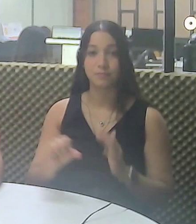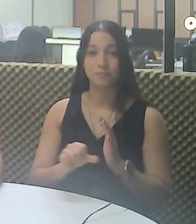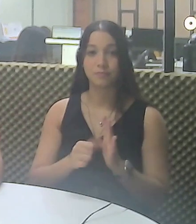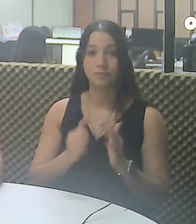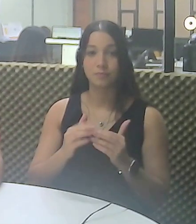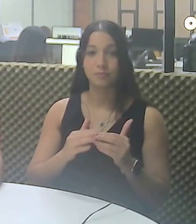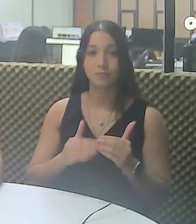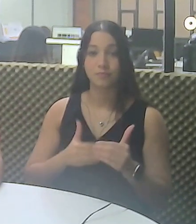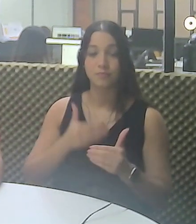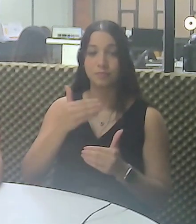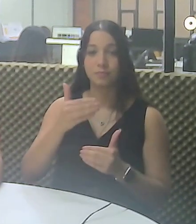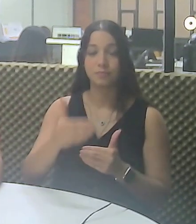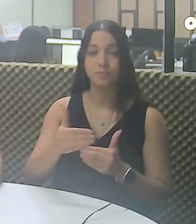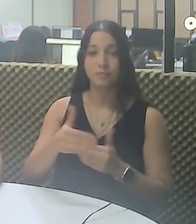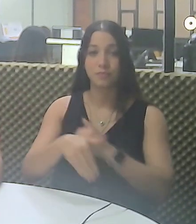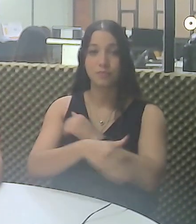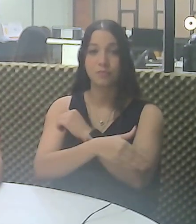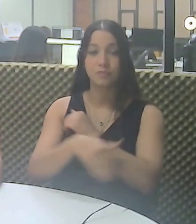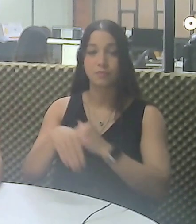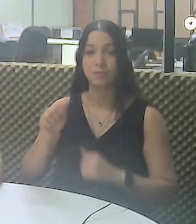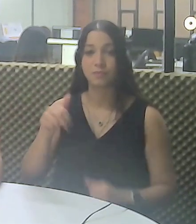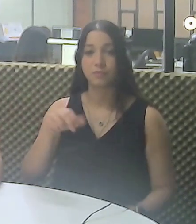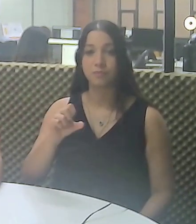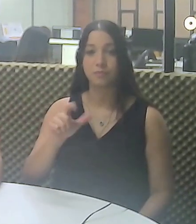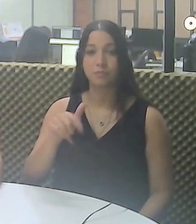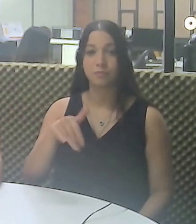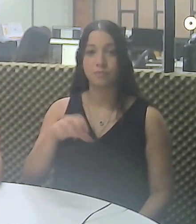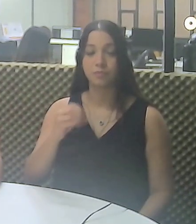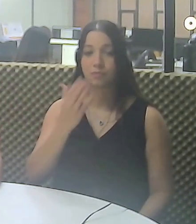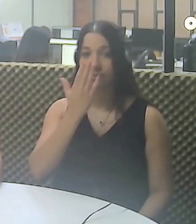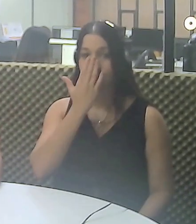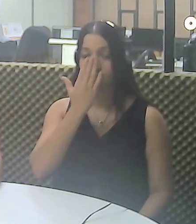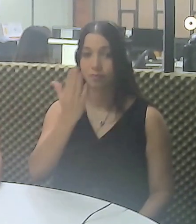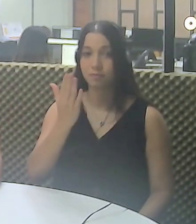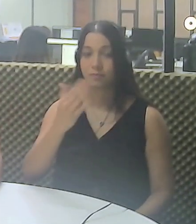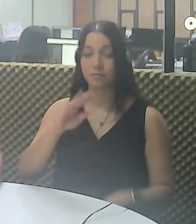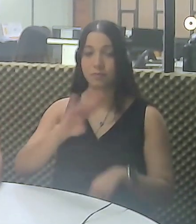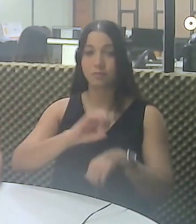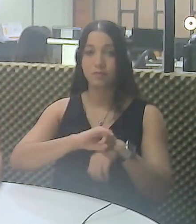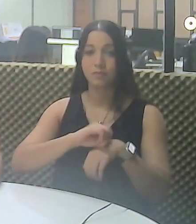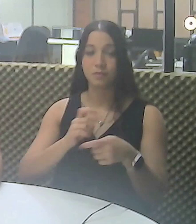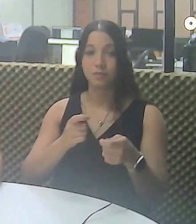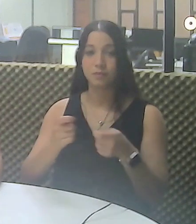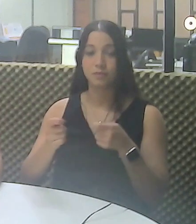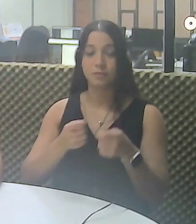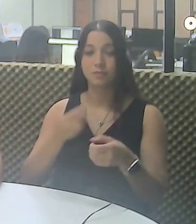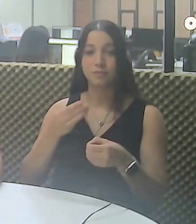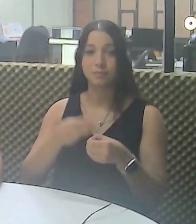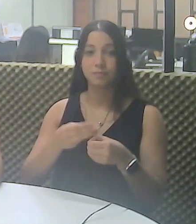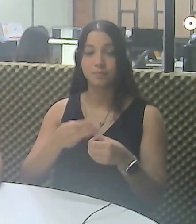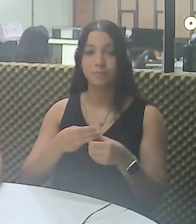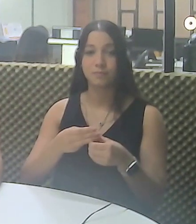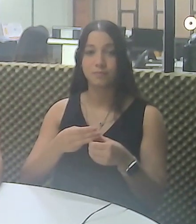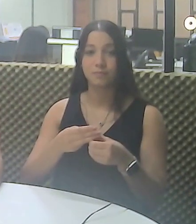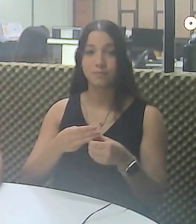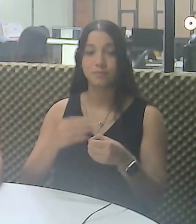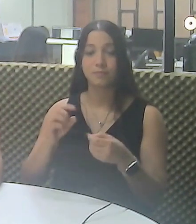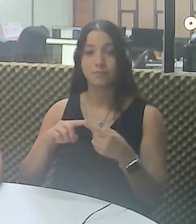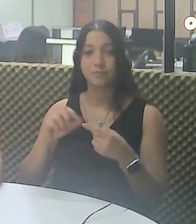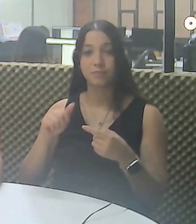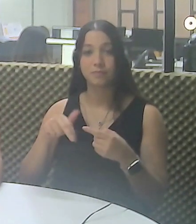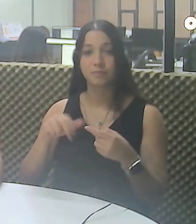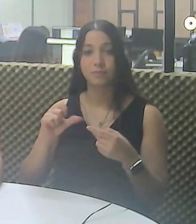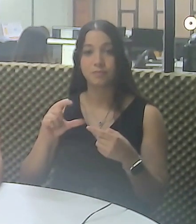trabalhos se concentram na Avenida Anselmo Alves dos Santos, no trecho em frente ao Centro Administrativo Municipal. Além da Anselmo,